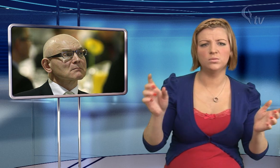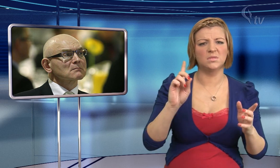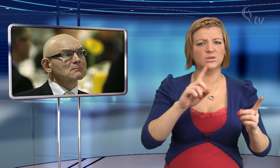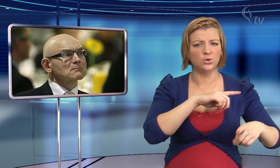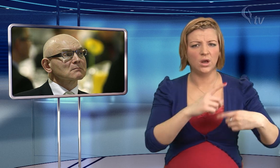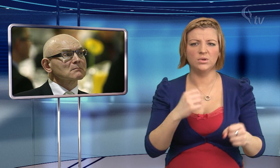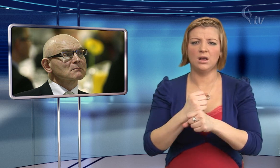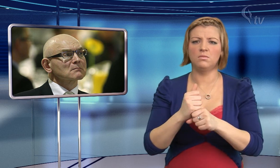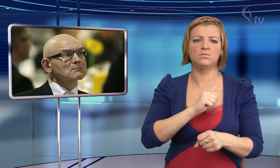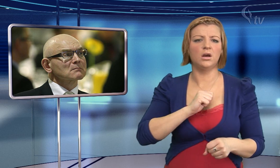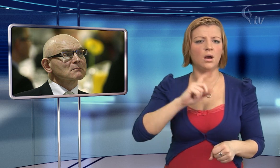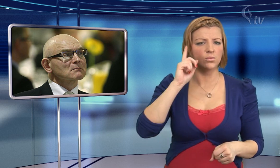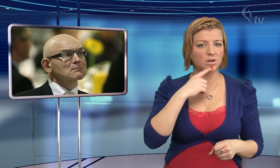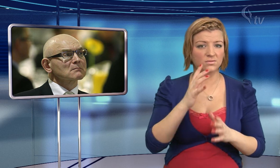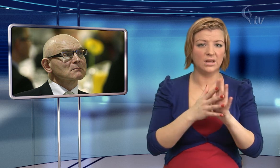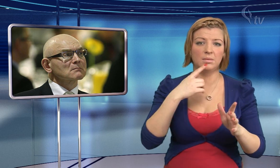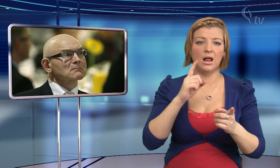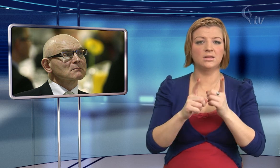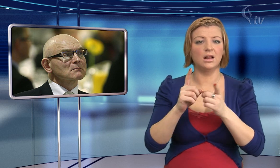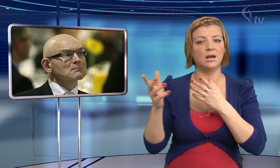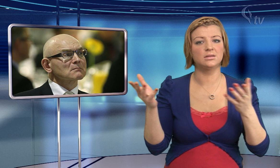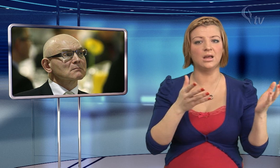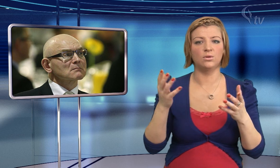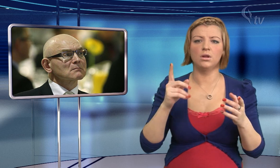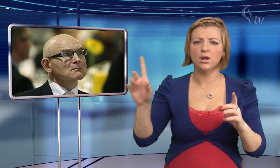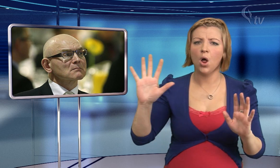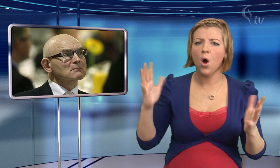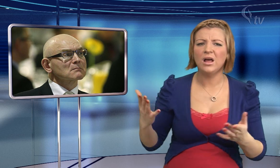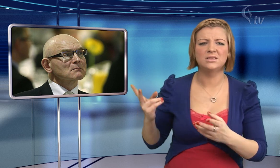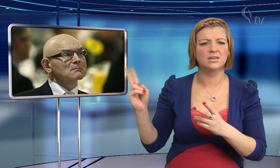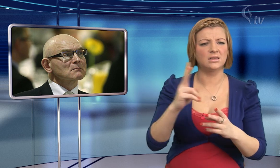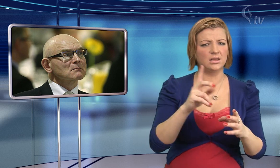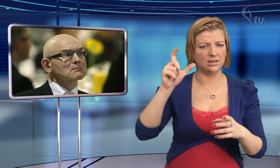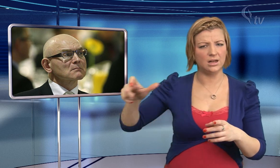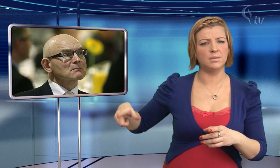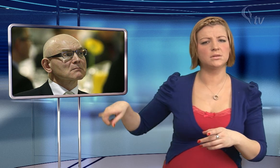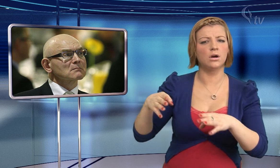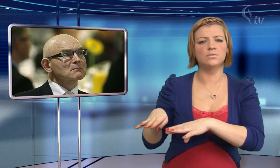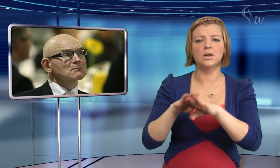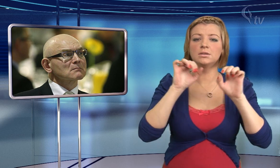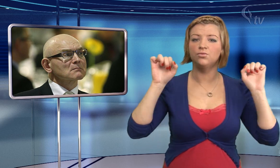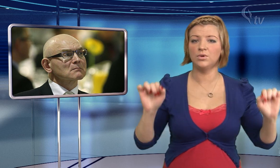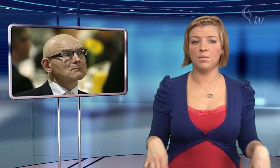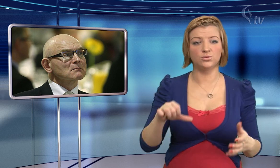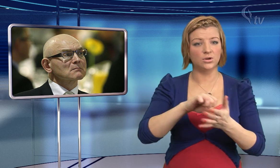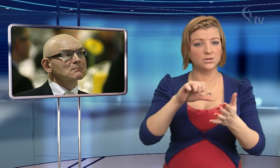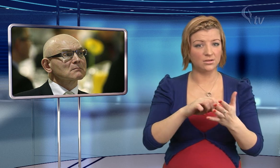teenus. Millises mahus ja milliste toimingute sooritamiseks vajab kurt viipekeele tõlketeenust, et tal oleksid